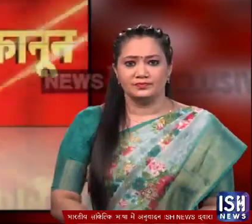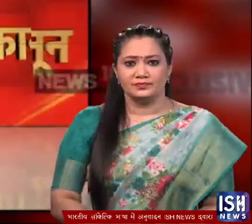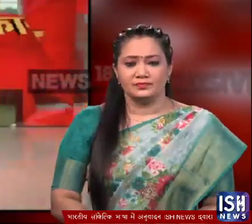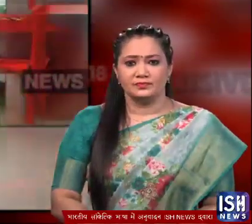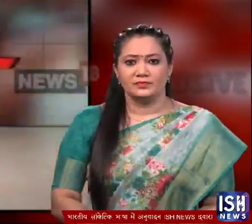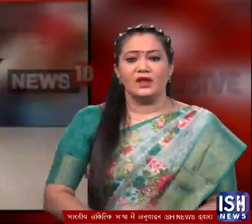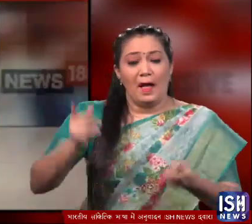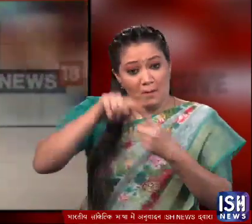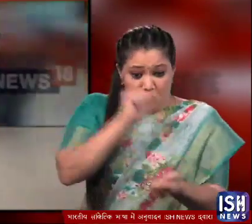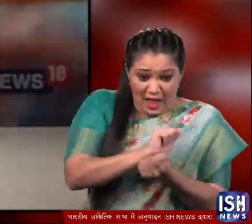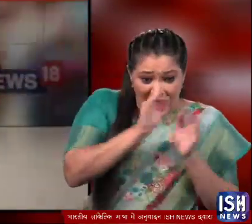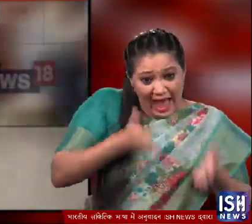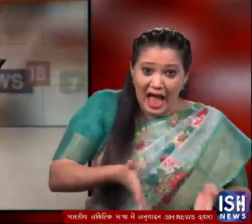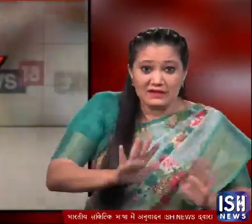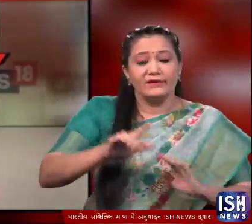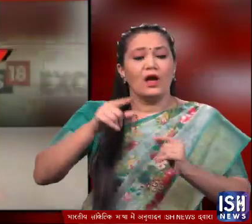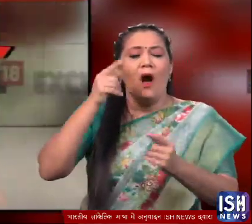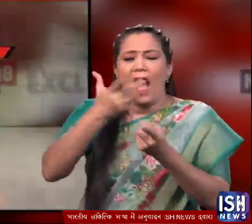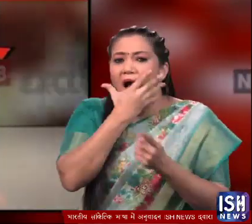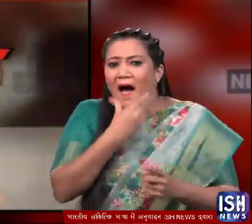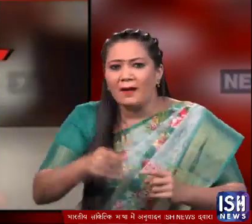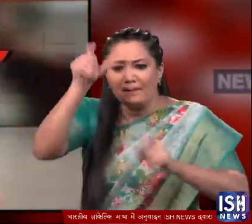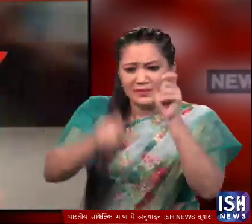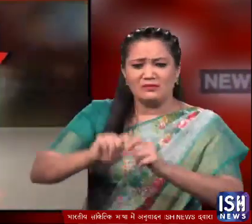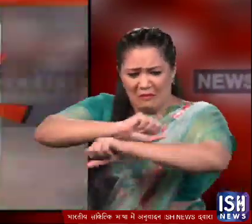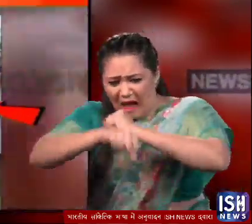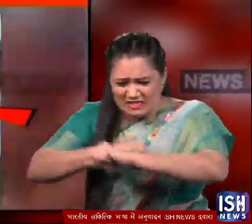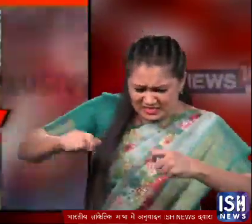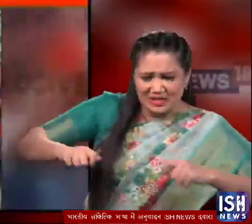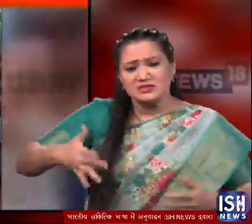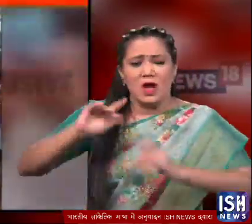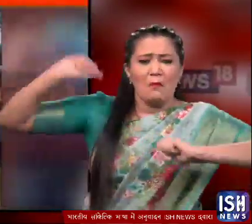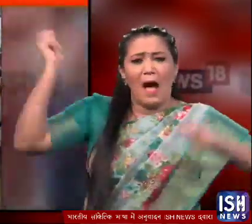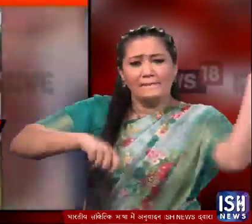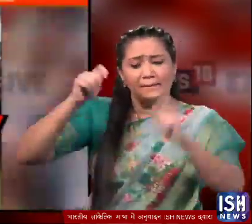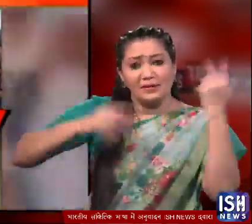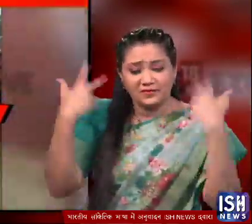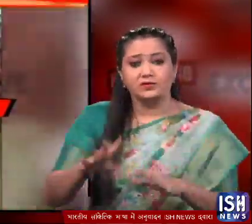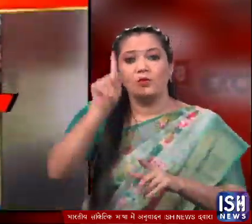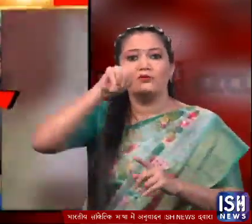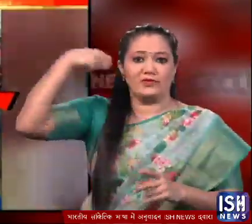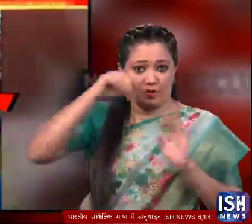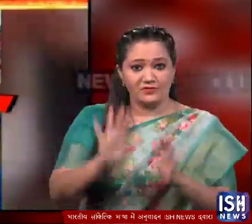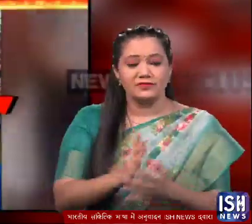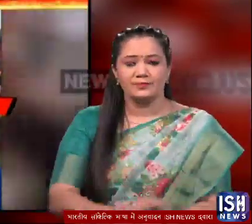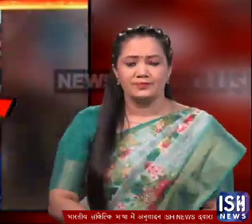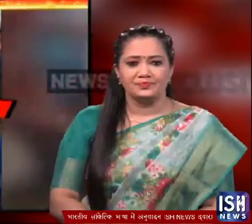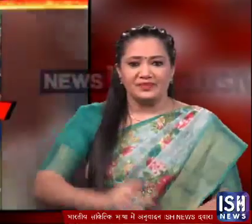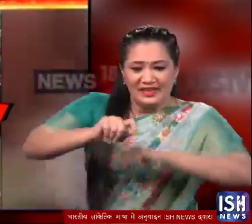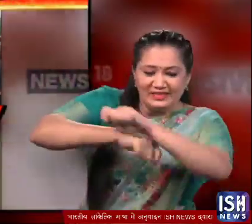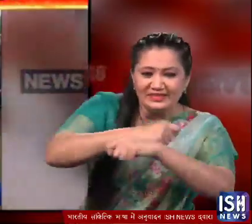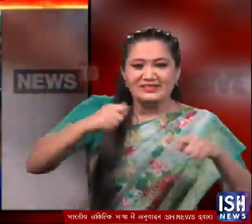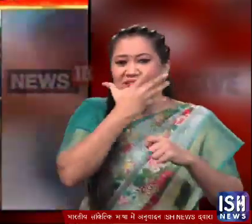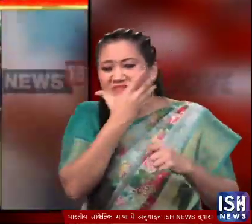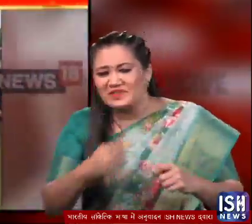पुलिस वालों की मौजूदगी में ही एक साधु को बांधकर पीटा गया। जिसका एक वीडियो भी सामने आया जिसमें रस्सी से बंधे